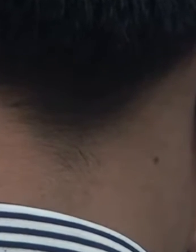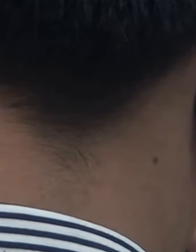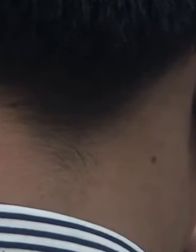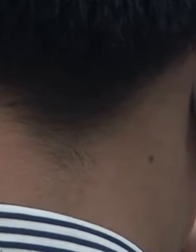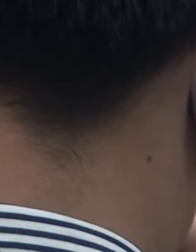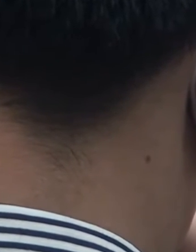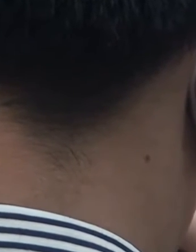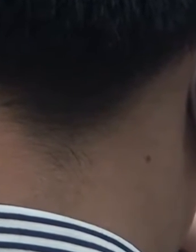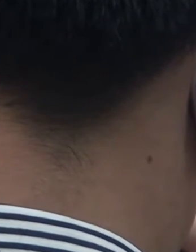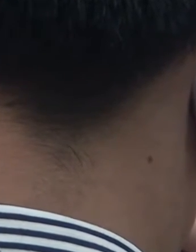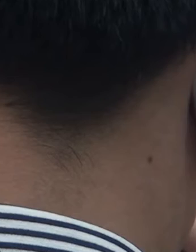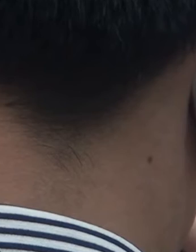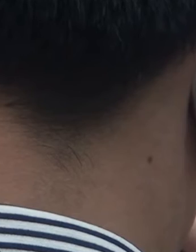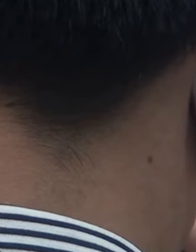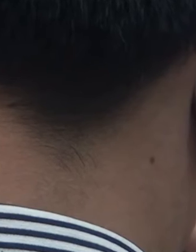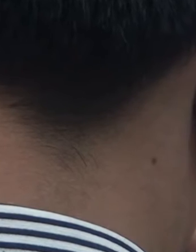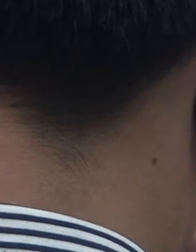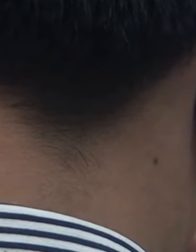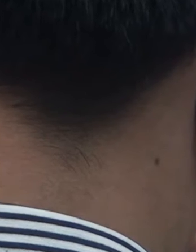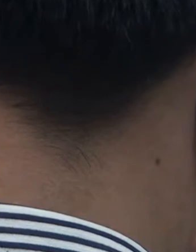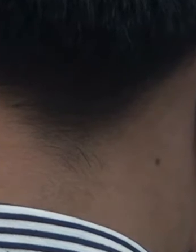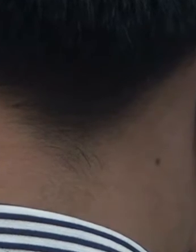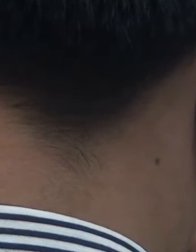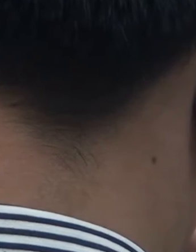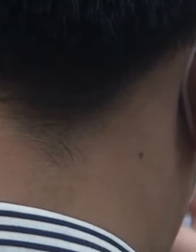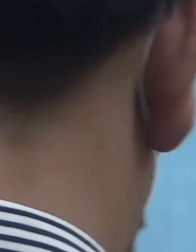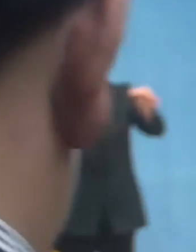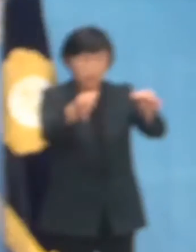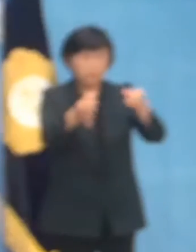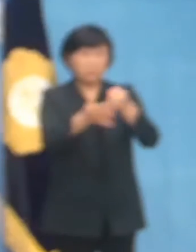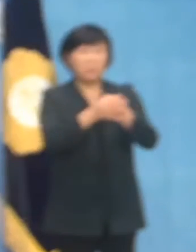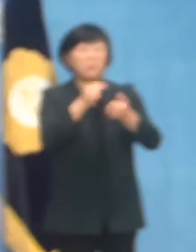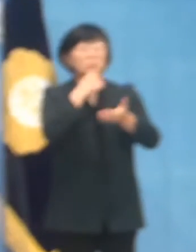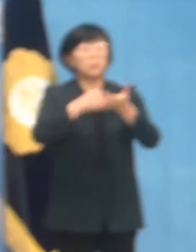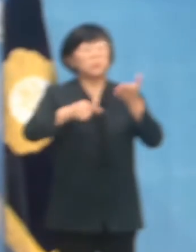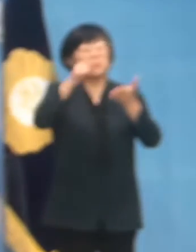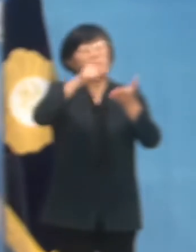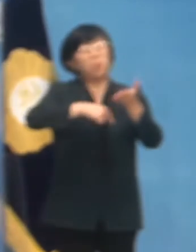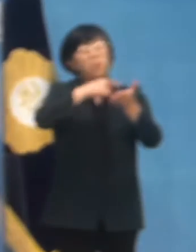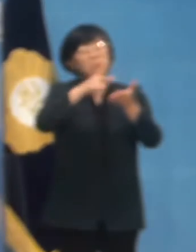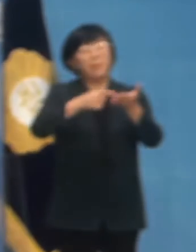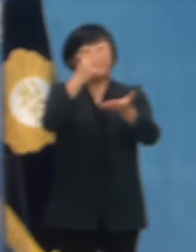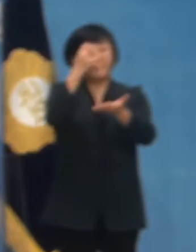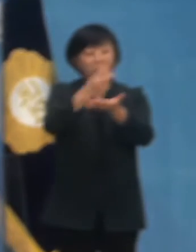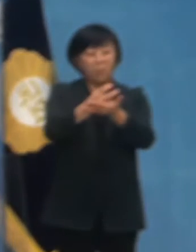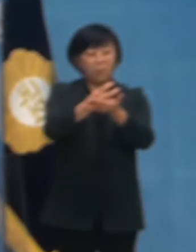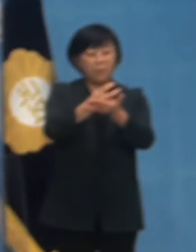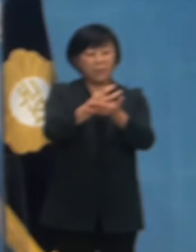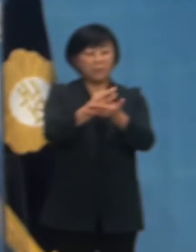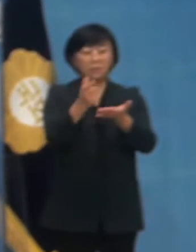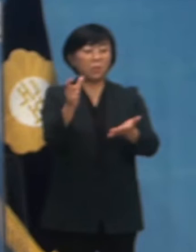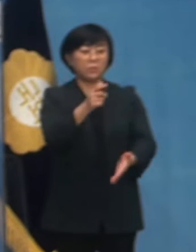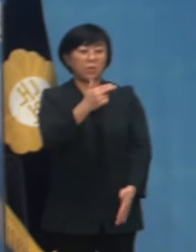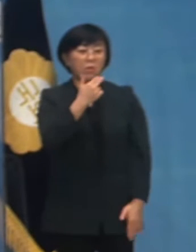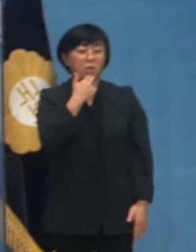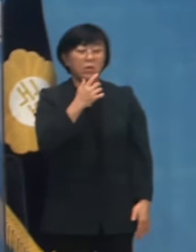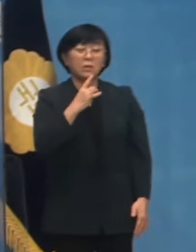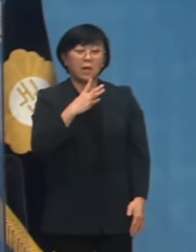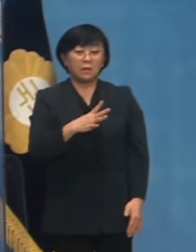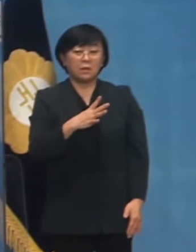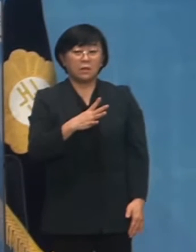연매출로 차별하여 보상하라는 말은 손실보상법 어디에도 없지만